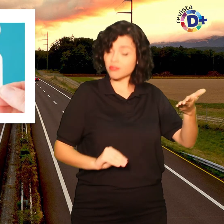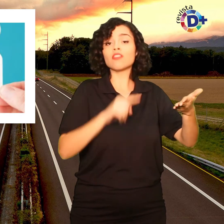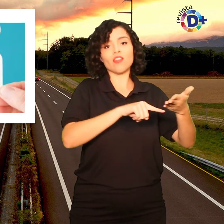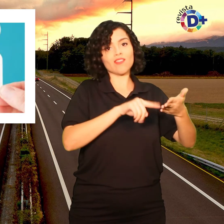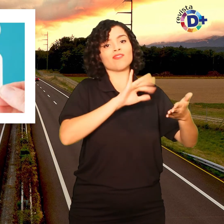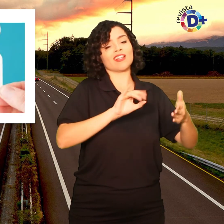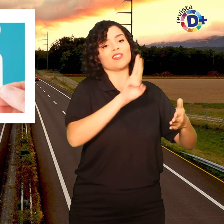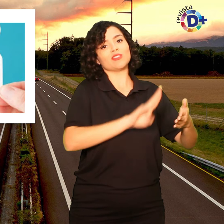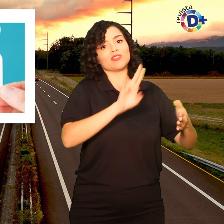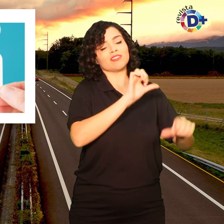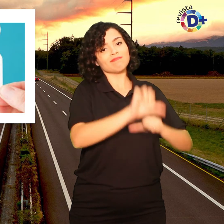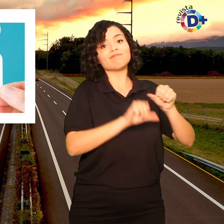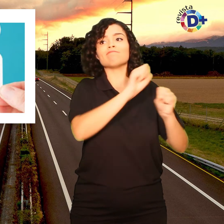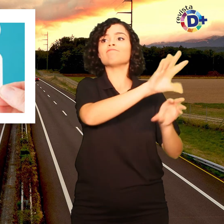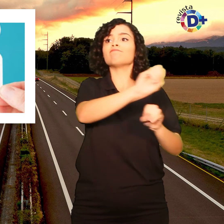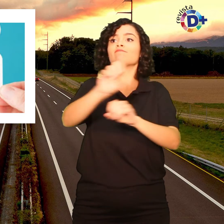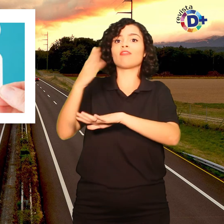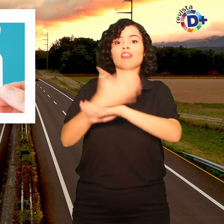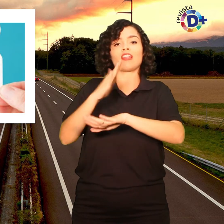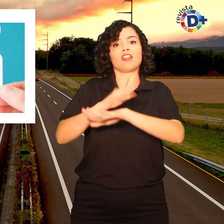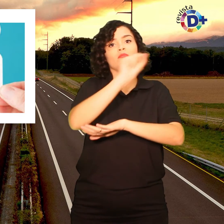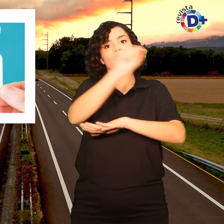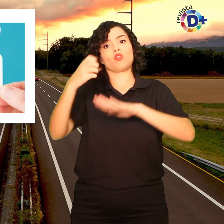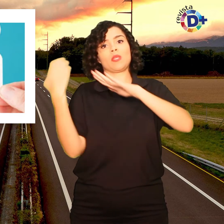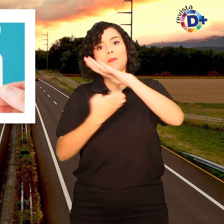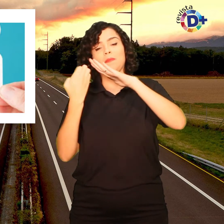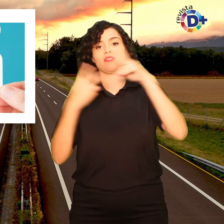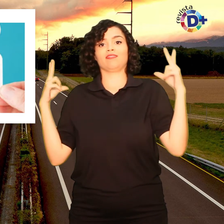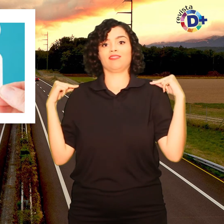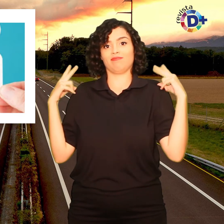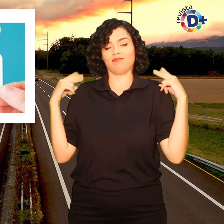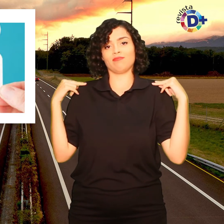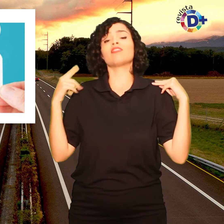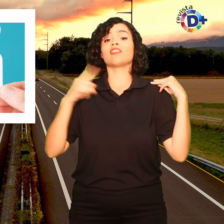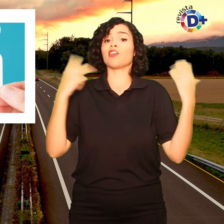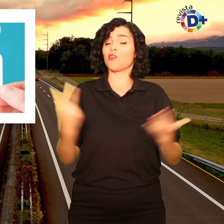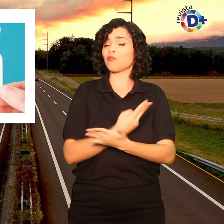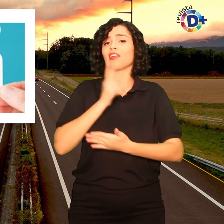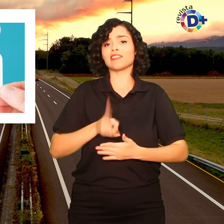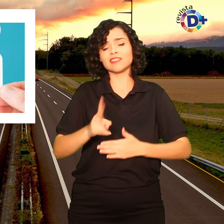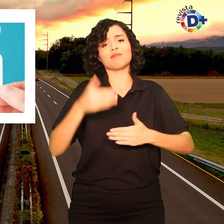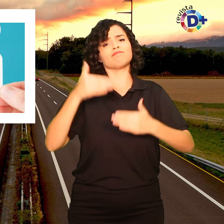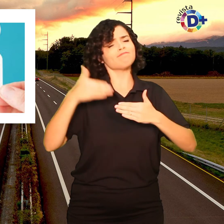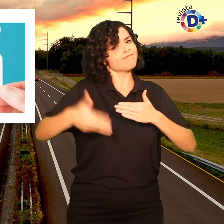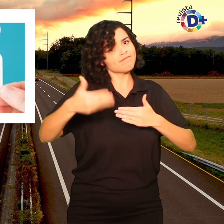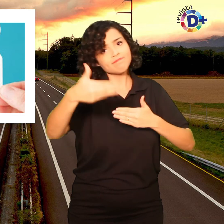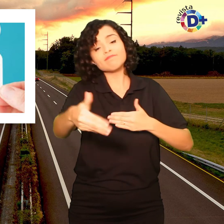programa de treinamento das empresas operadoras que oferecem capacitação constante aos motoristas da cidade